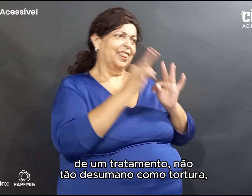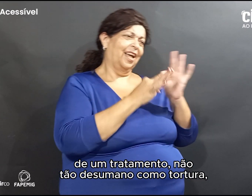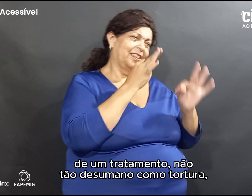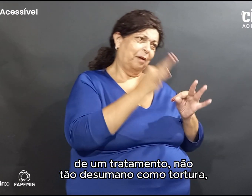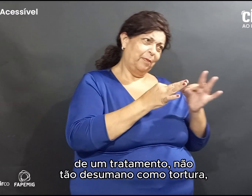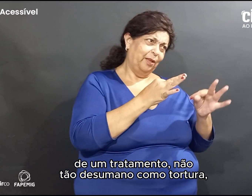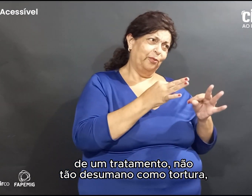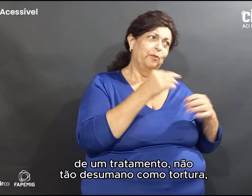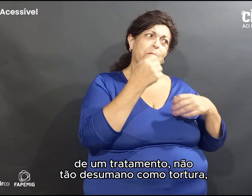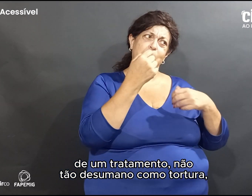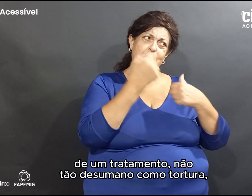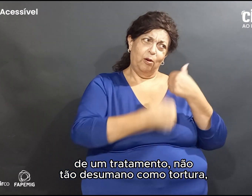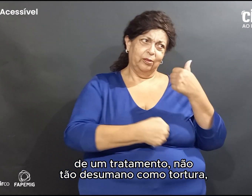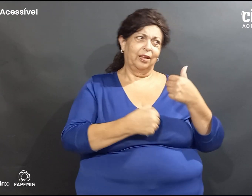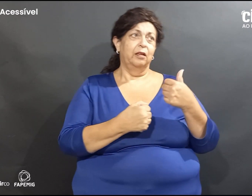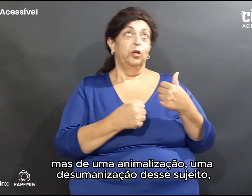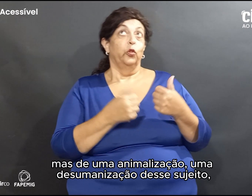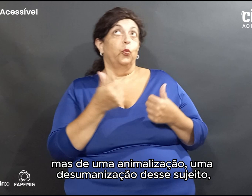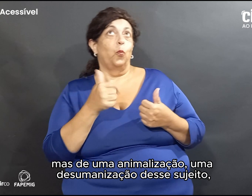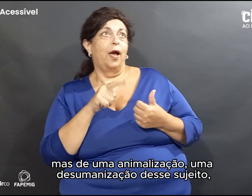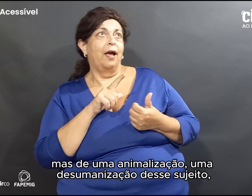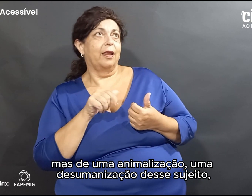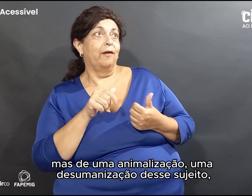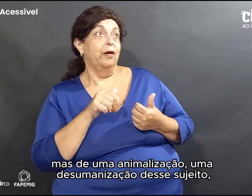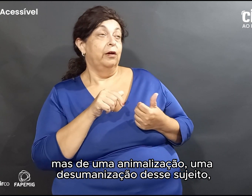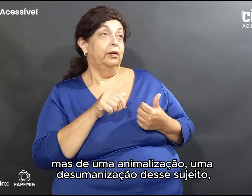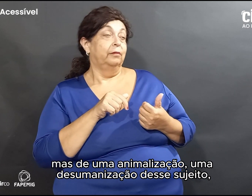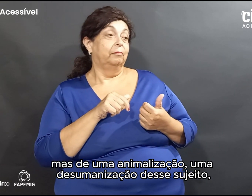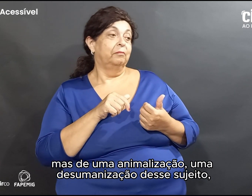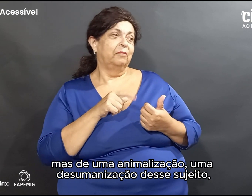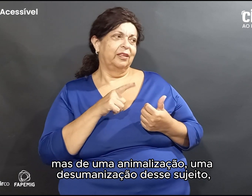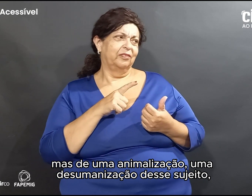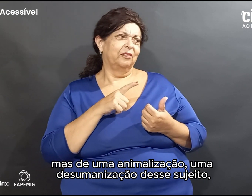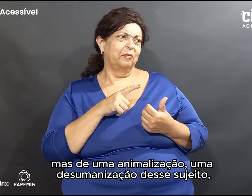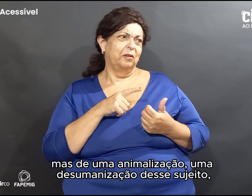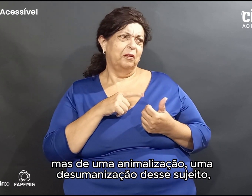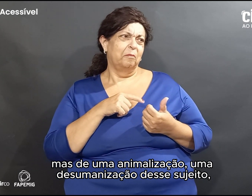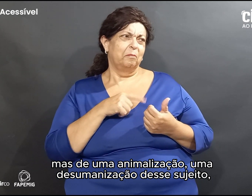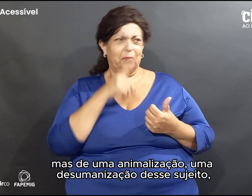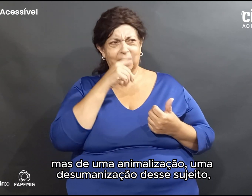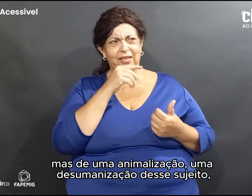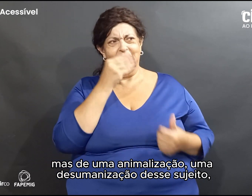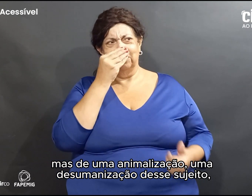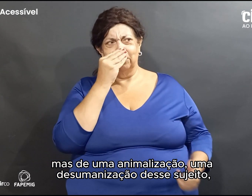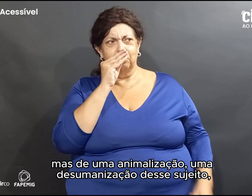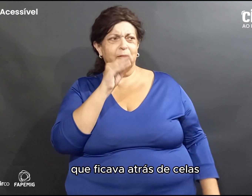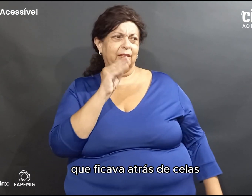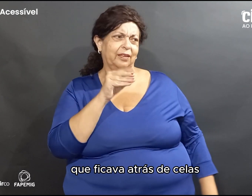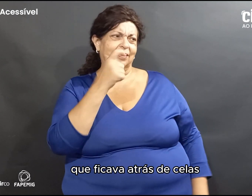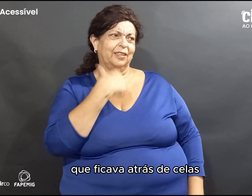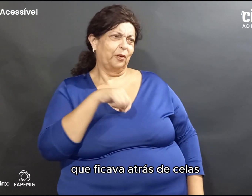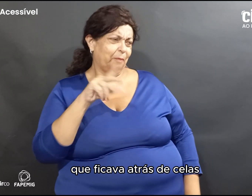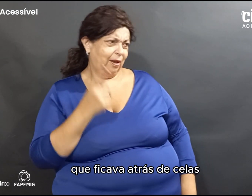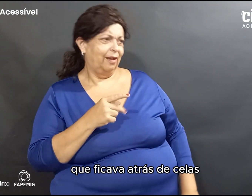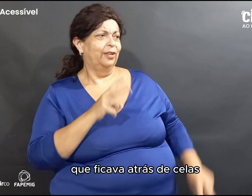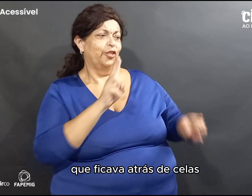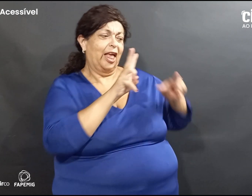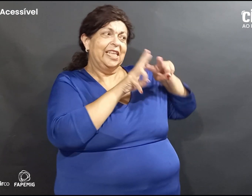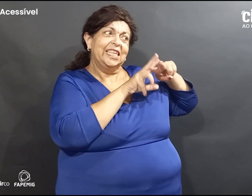como, né, tortura, mas de uma animalização, uma desumanização desse sujeito, que ficava atrás de celas,